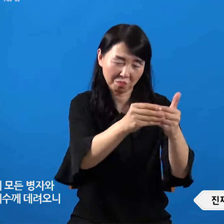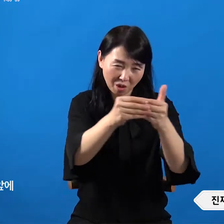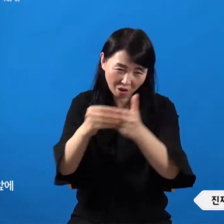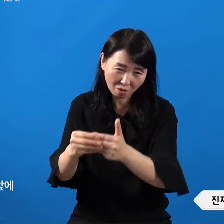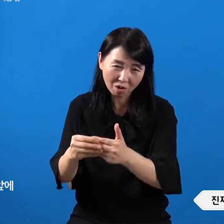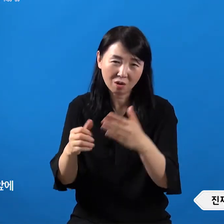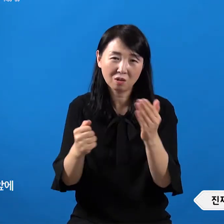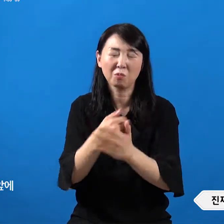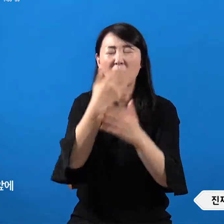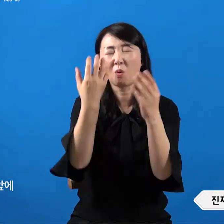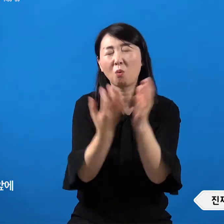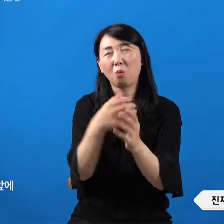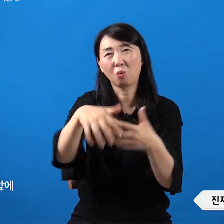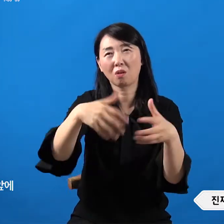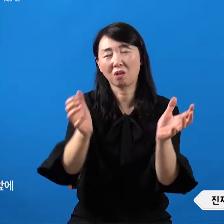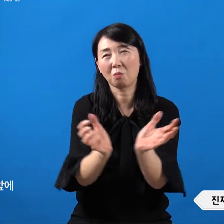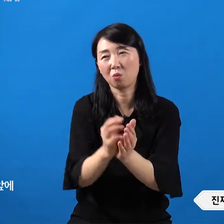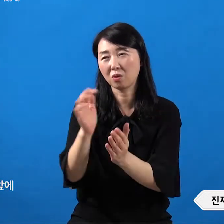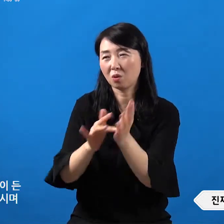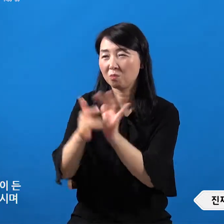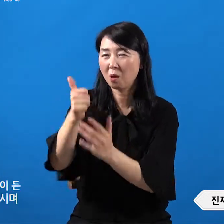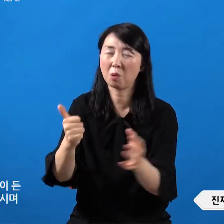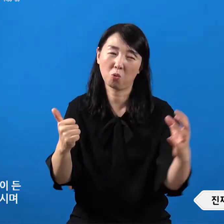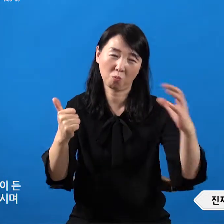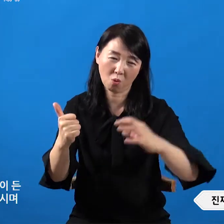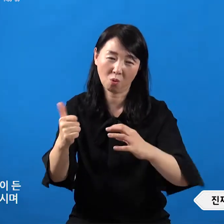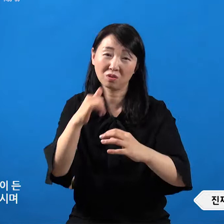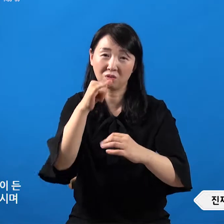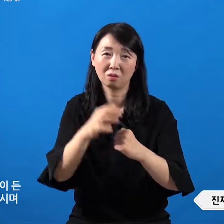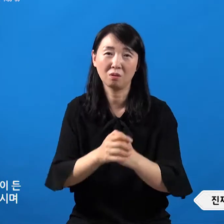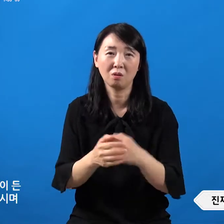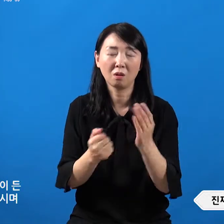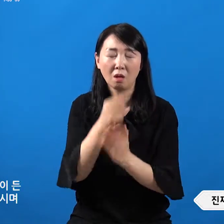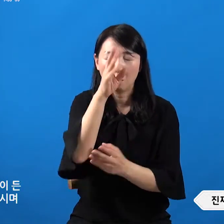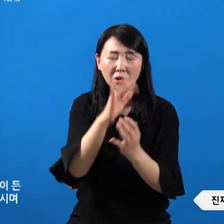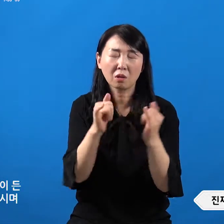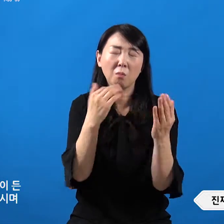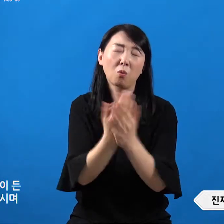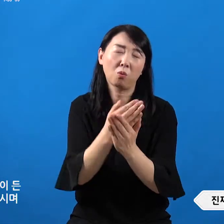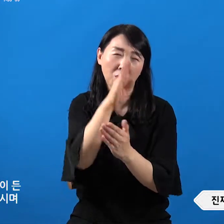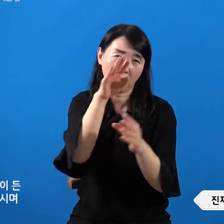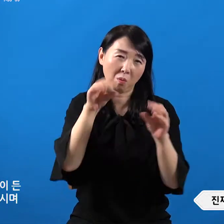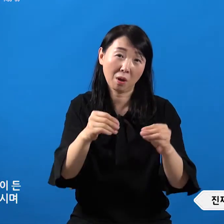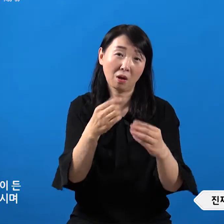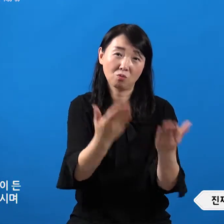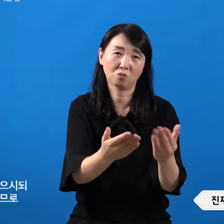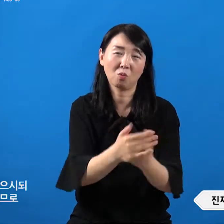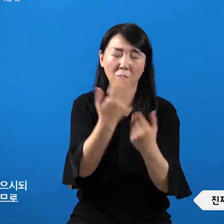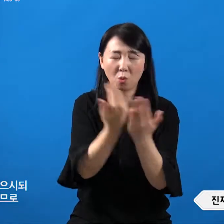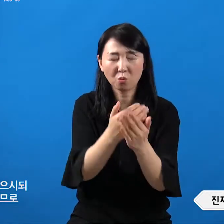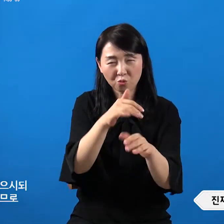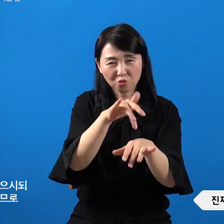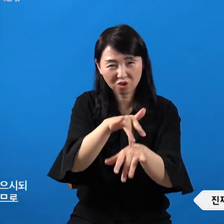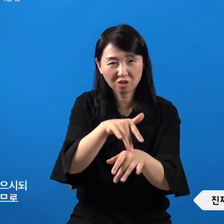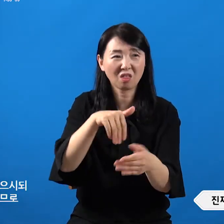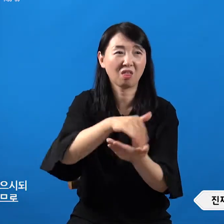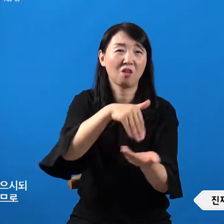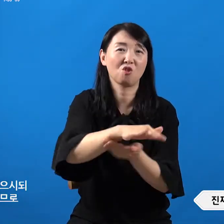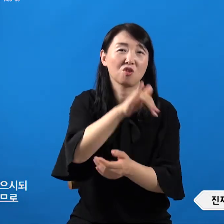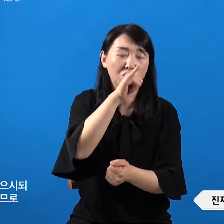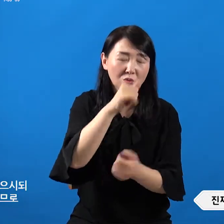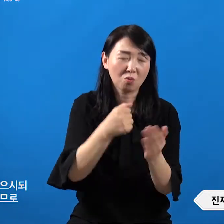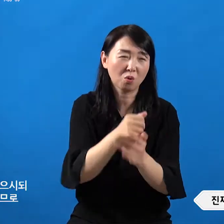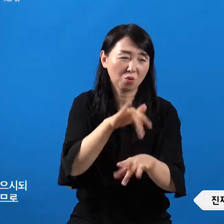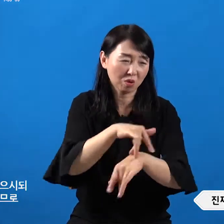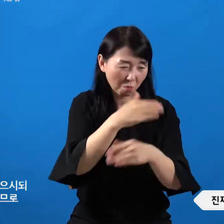온 동네가 그 문 앞에 모였더라. 예수께서 각종 병이 든 많은 사람을 고치시며 많은 귀신을 내쫓으시되